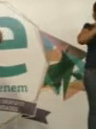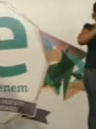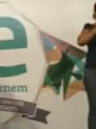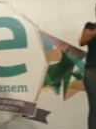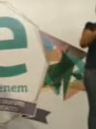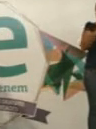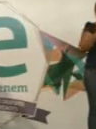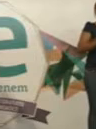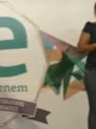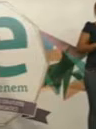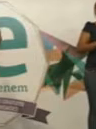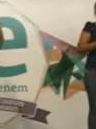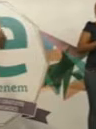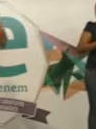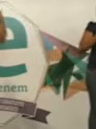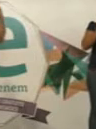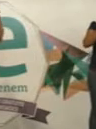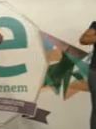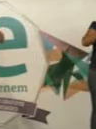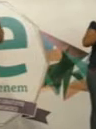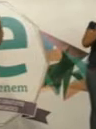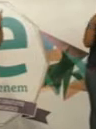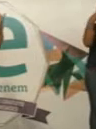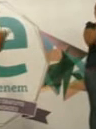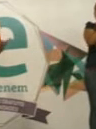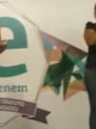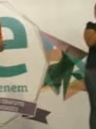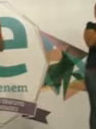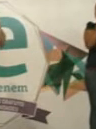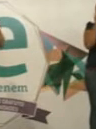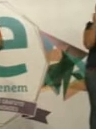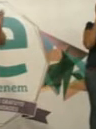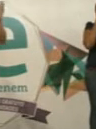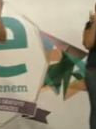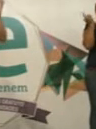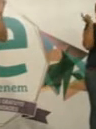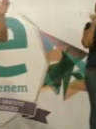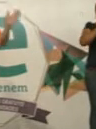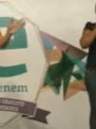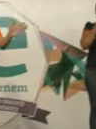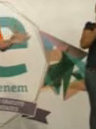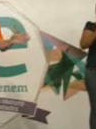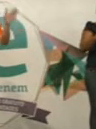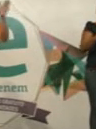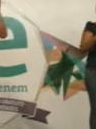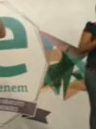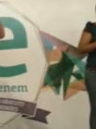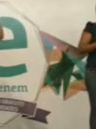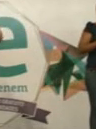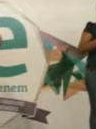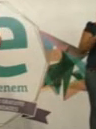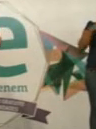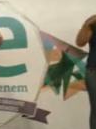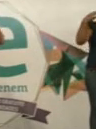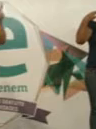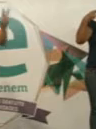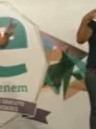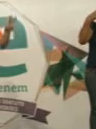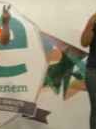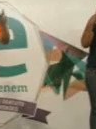o triunfo da Itália em 1938 como uma vitória do fascismo. Bom, 34 tem Copa, 38 Copa do